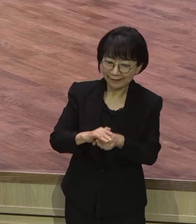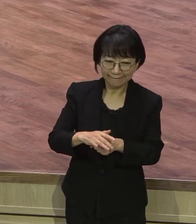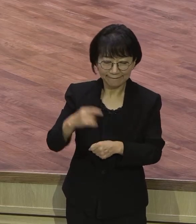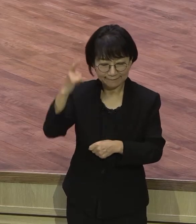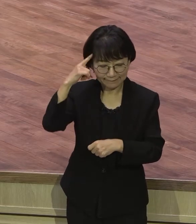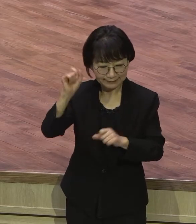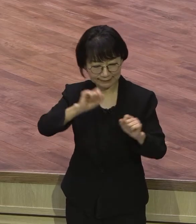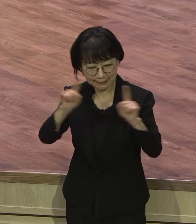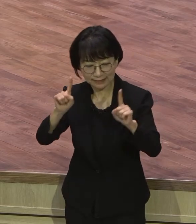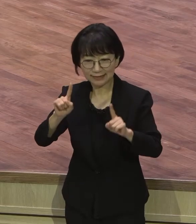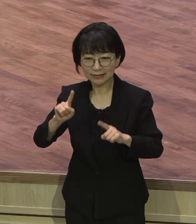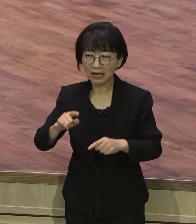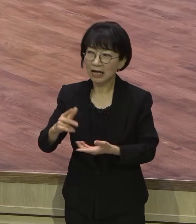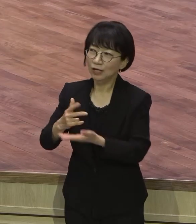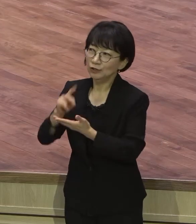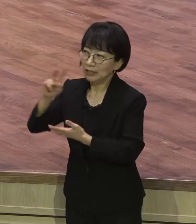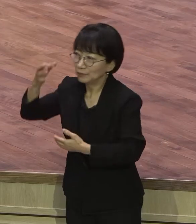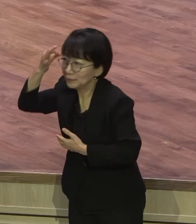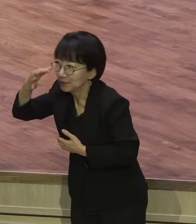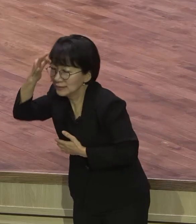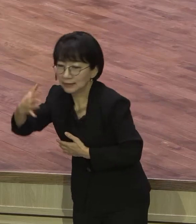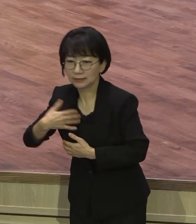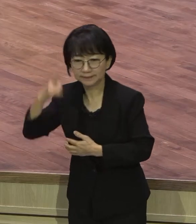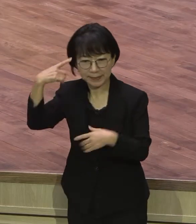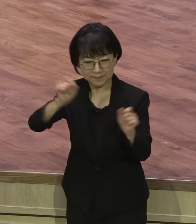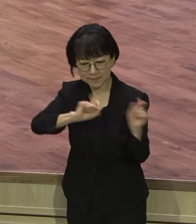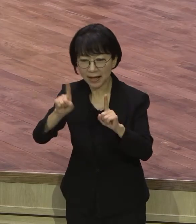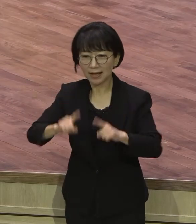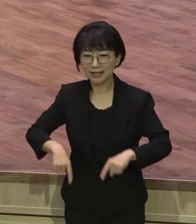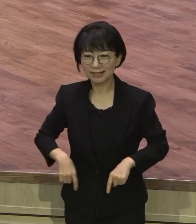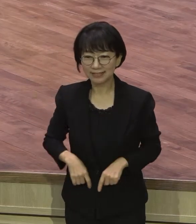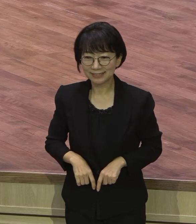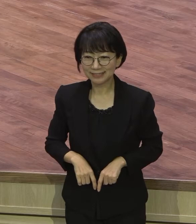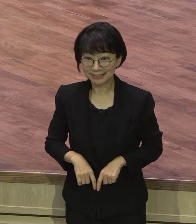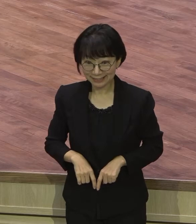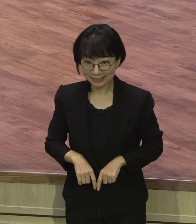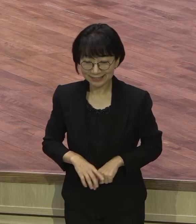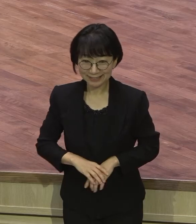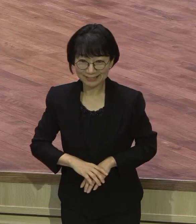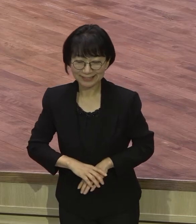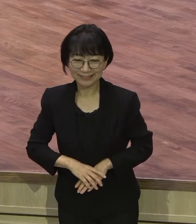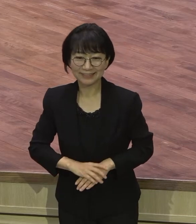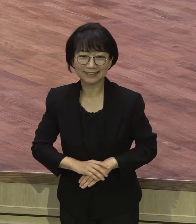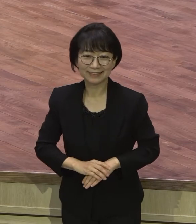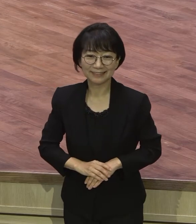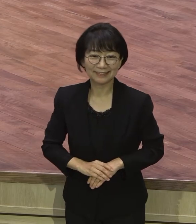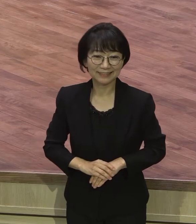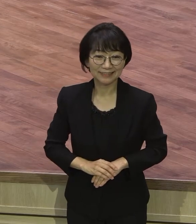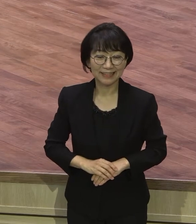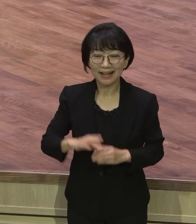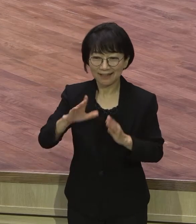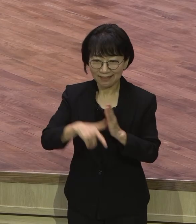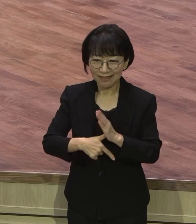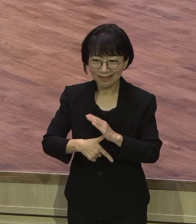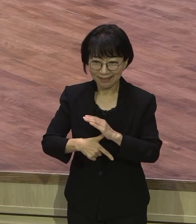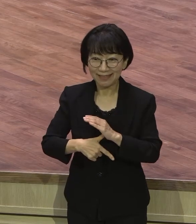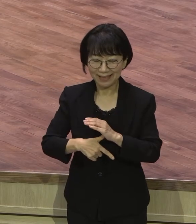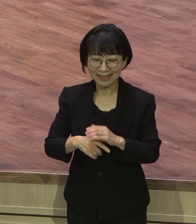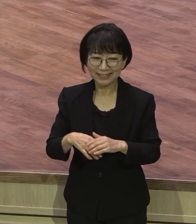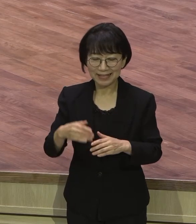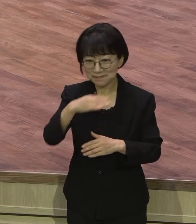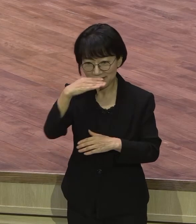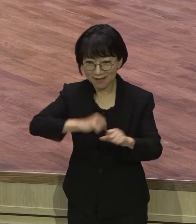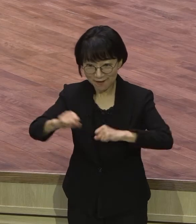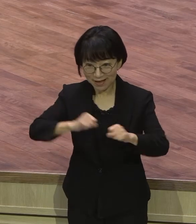순간 내가 사단에 잡혔고 주여 회개합니다. 빨리 일어나야 돼요. 그래야 여러분이 그 다음부터라도 회복이 돼요. 영계